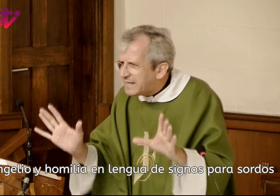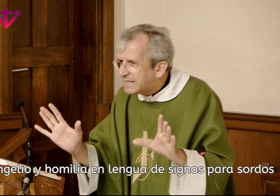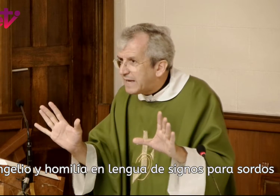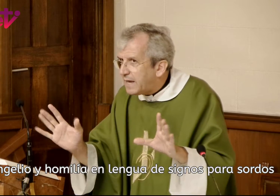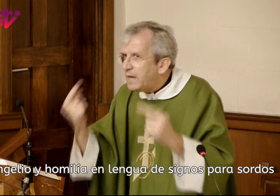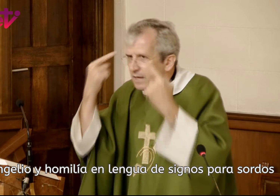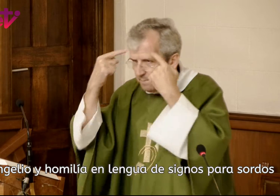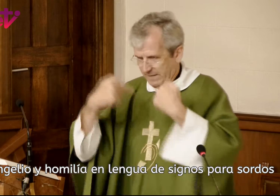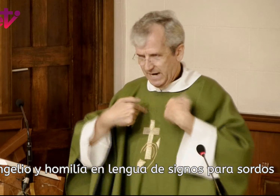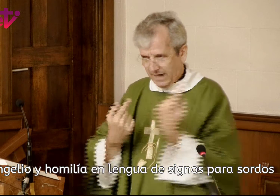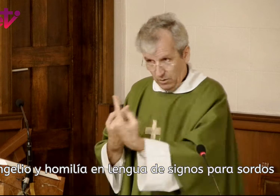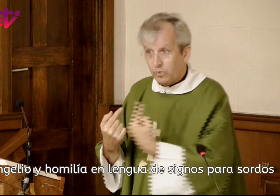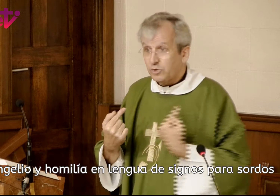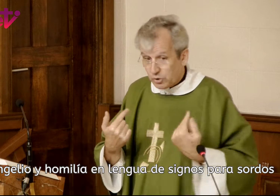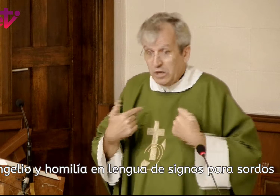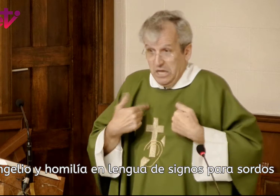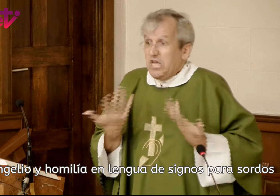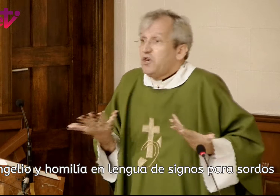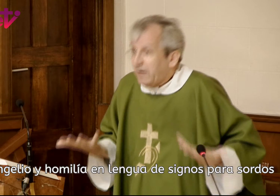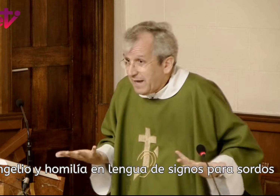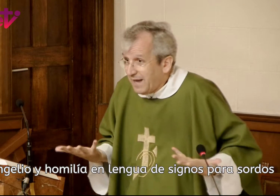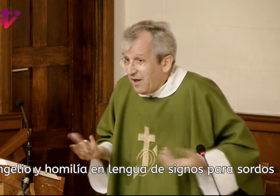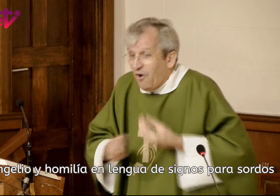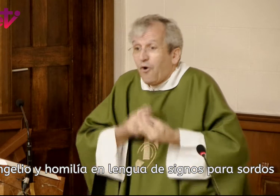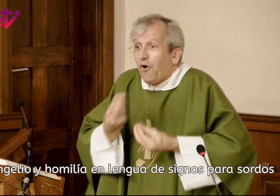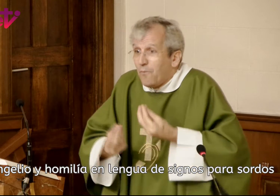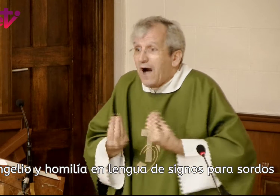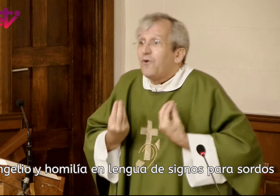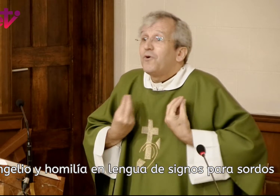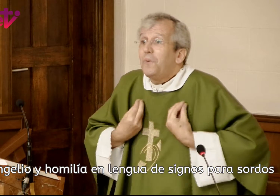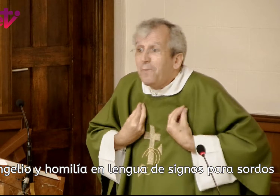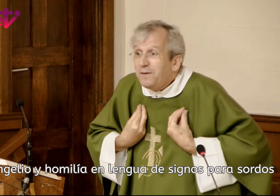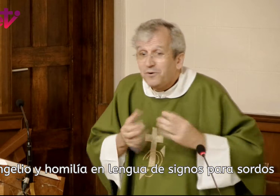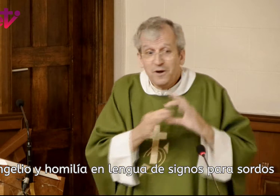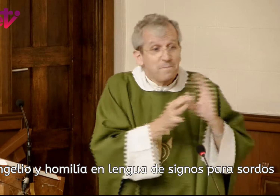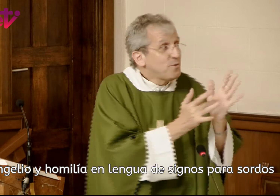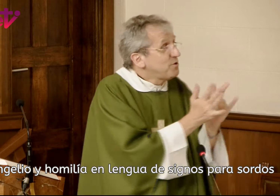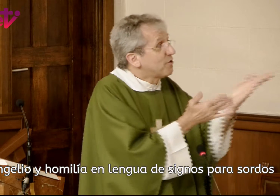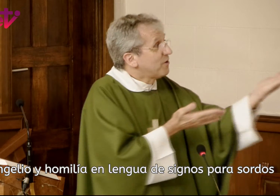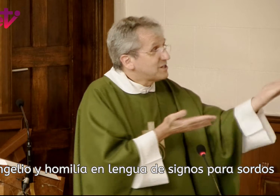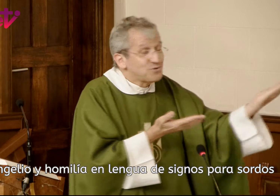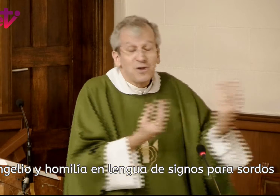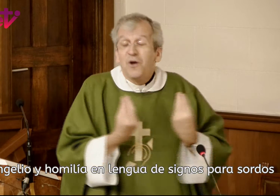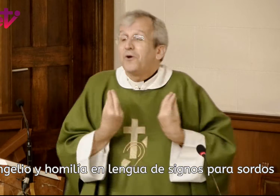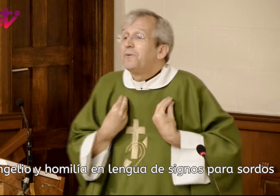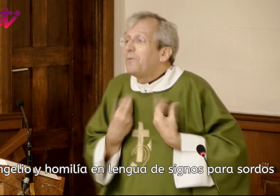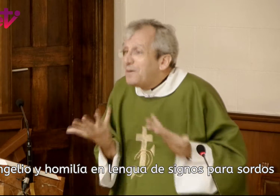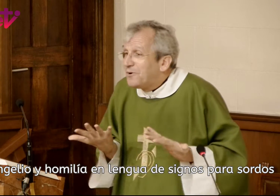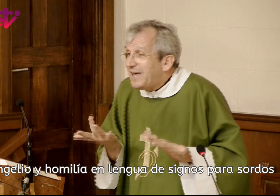claramente, y pensar cada uno de nosotros, ¿y yo qué? ¿Cómo hago? ¿Cómo vivo mi unión con Jesús? ¿Cómo vivo